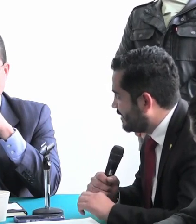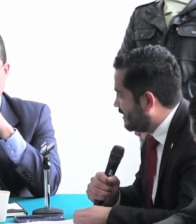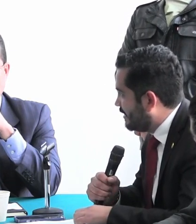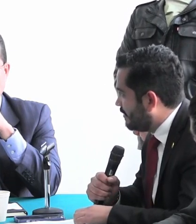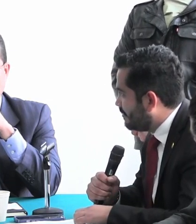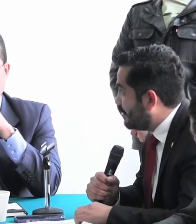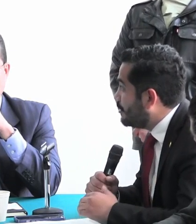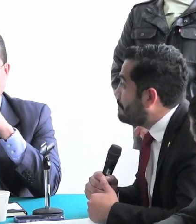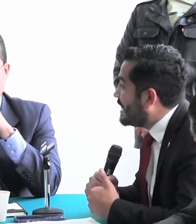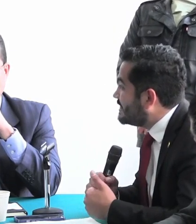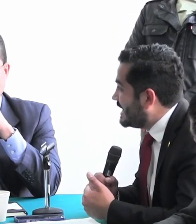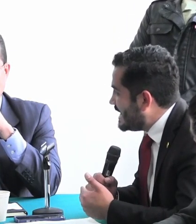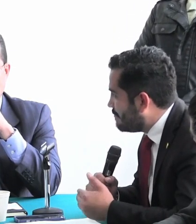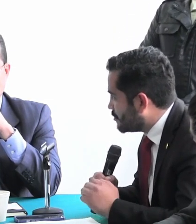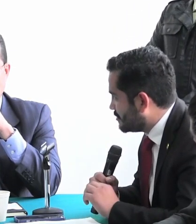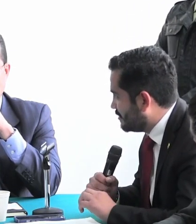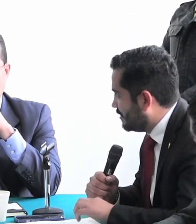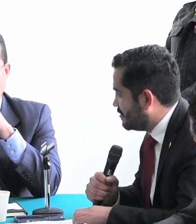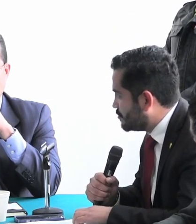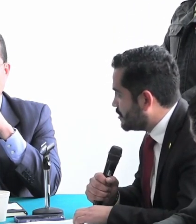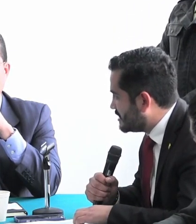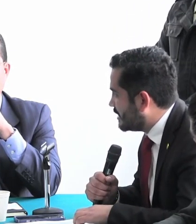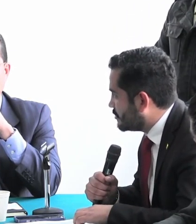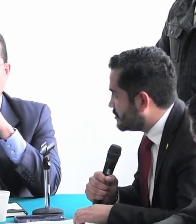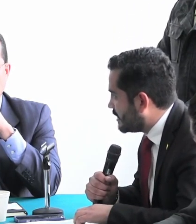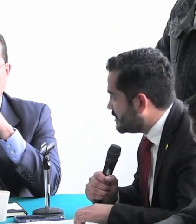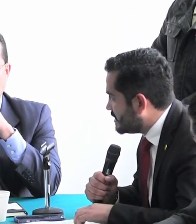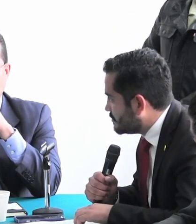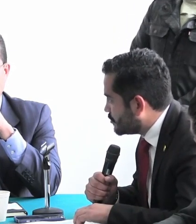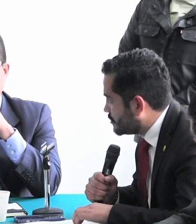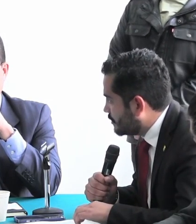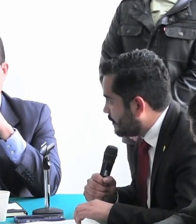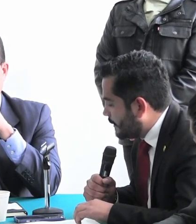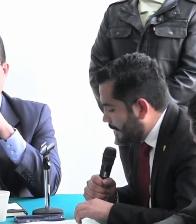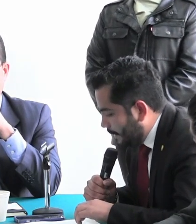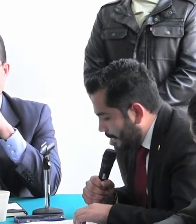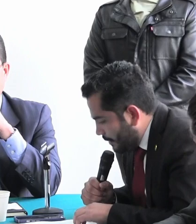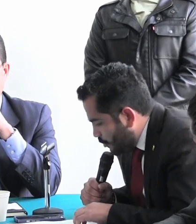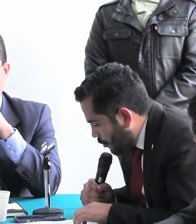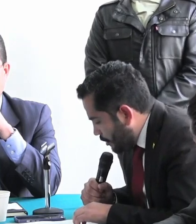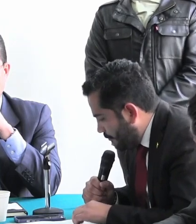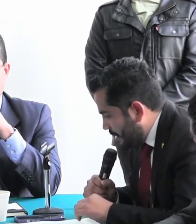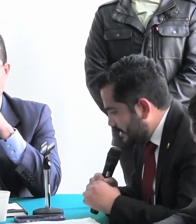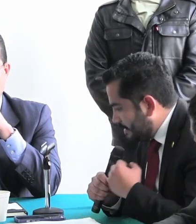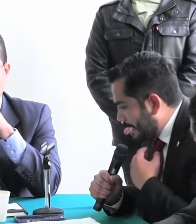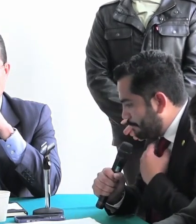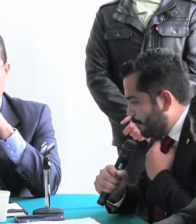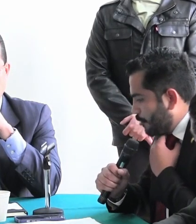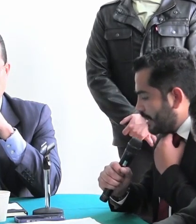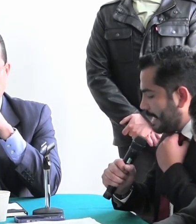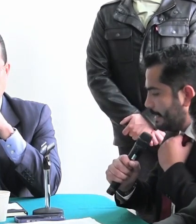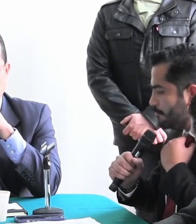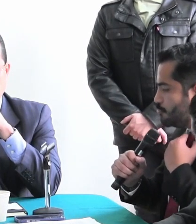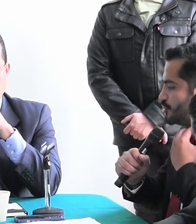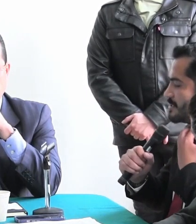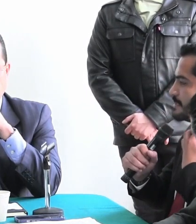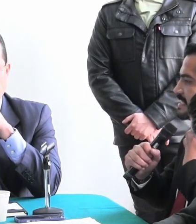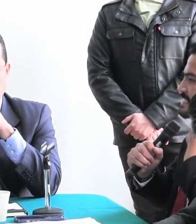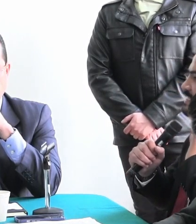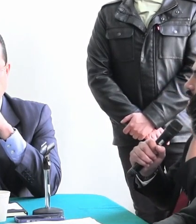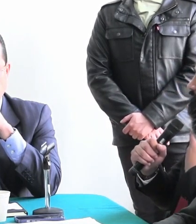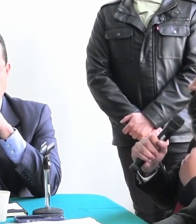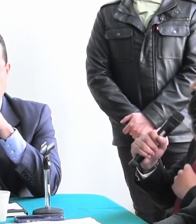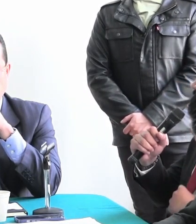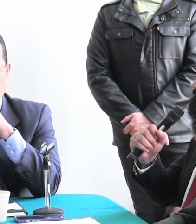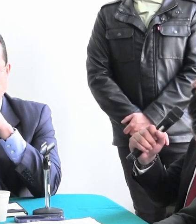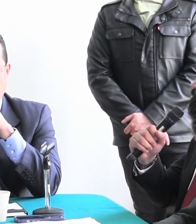digna? ¿De dónde partiríamos después de ciertos tecnicismos? Yo lo quiero felicitar porque muchas